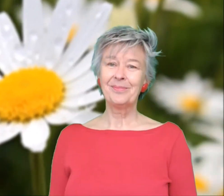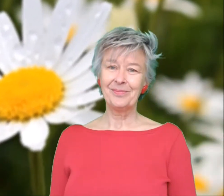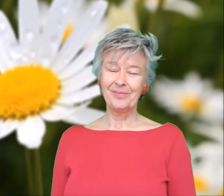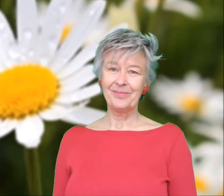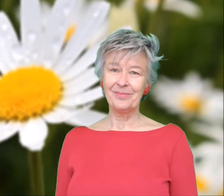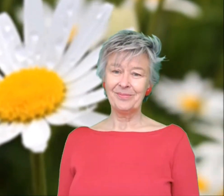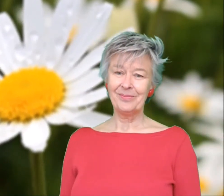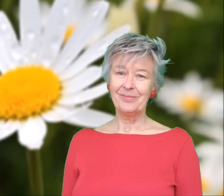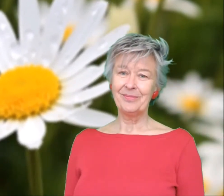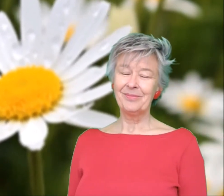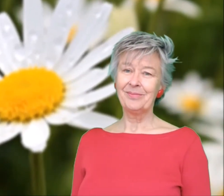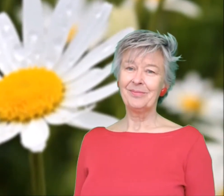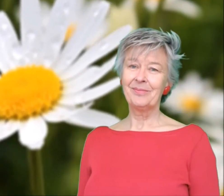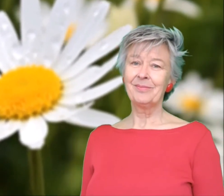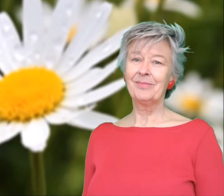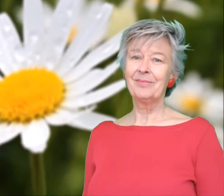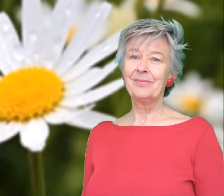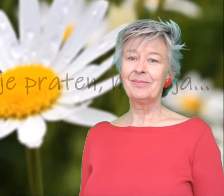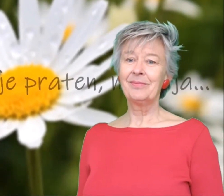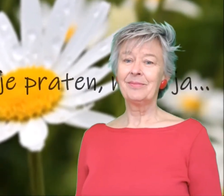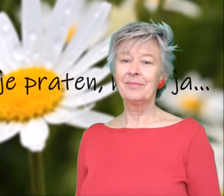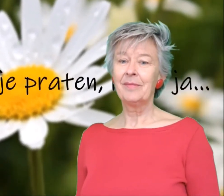lief.